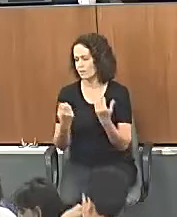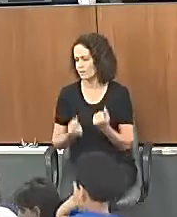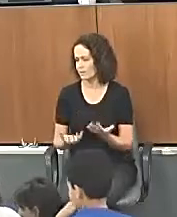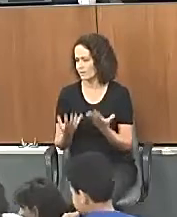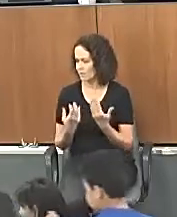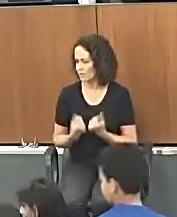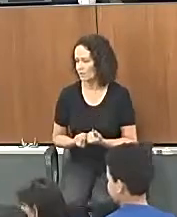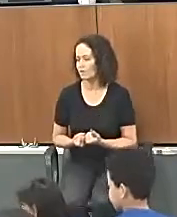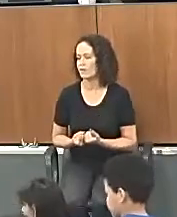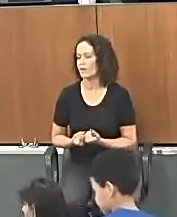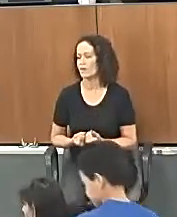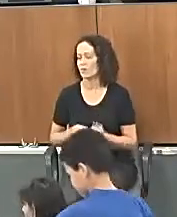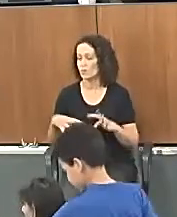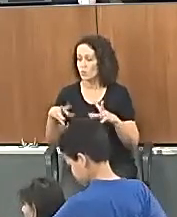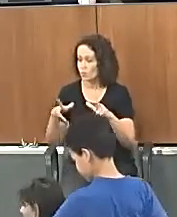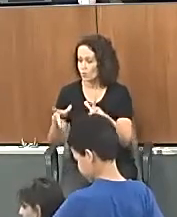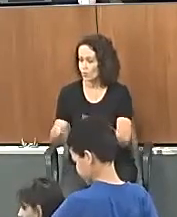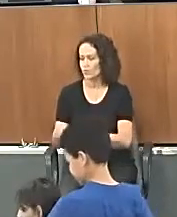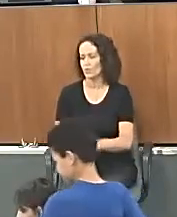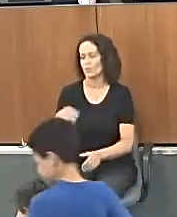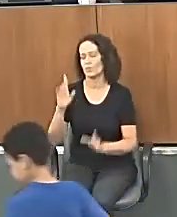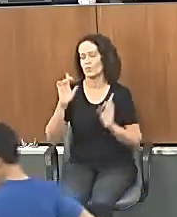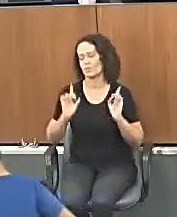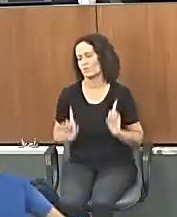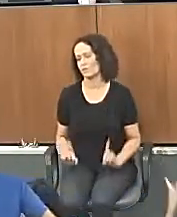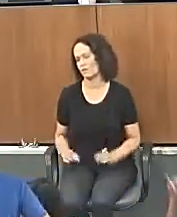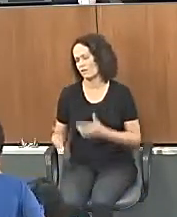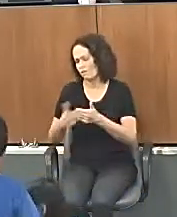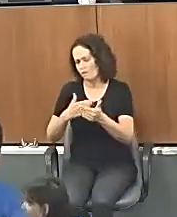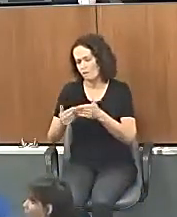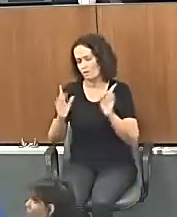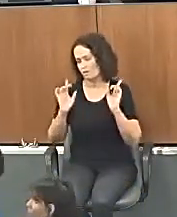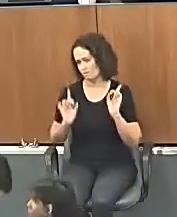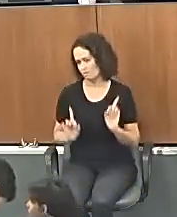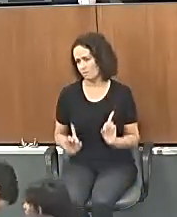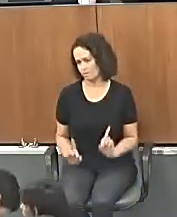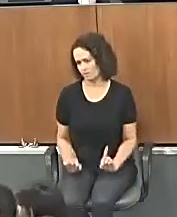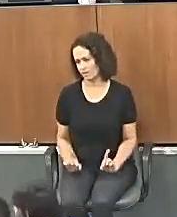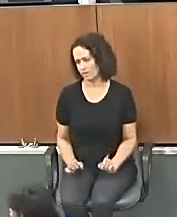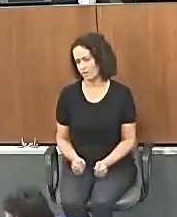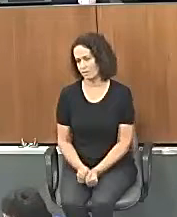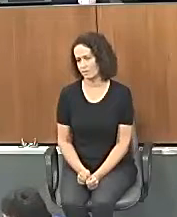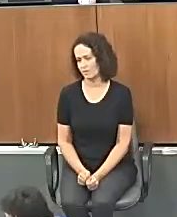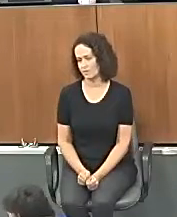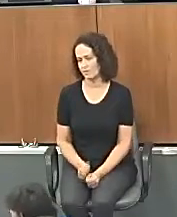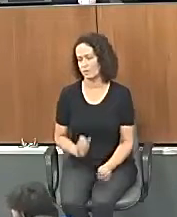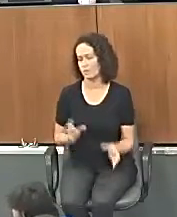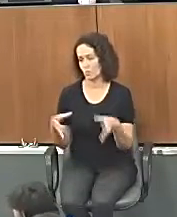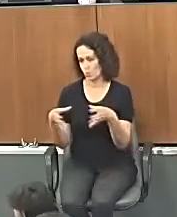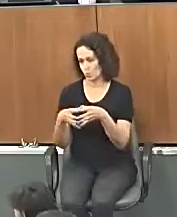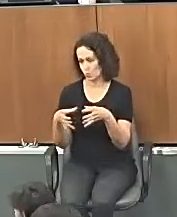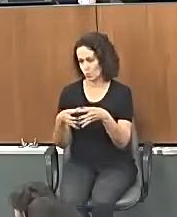deficiências então todas as deficiências que tiverem vai ser uma junta e especial para os